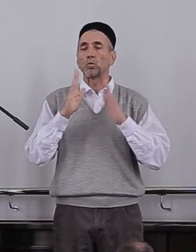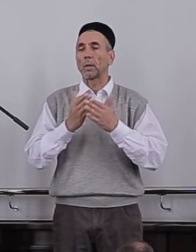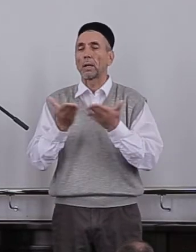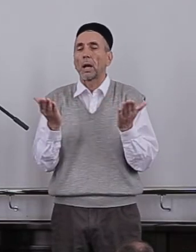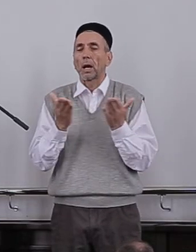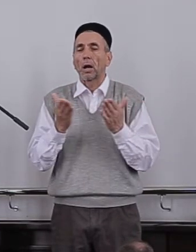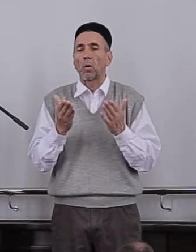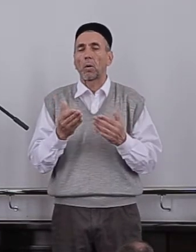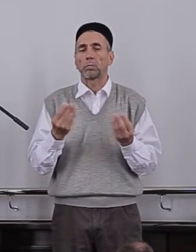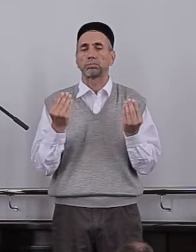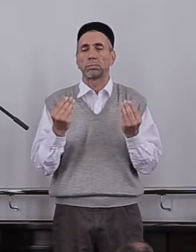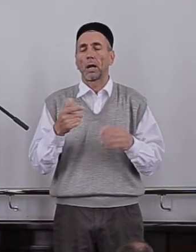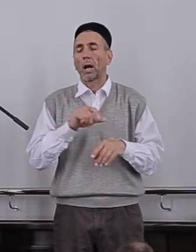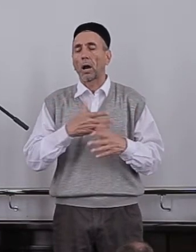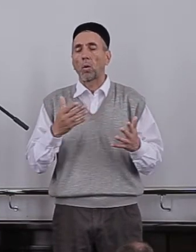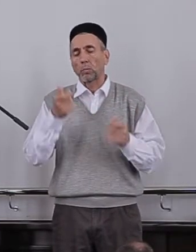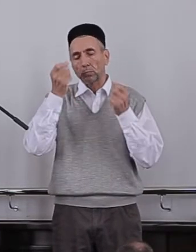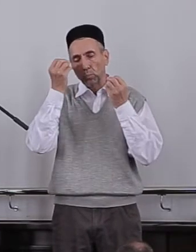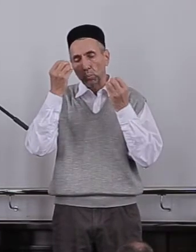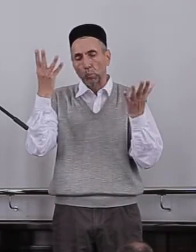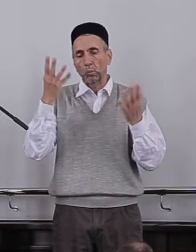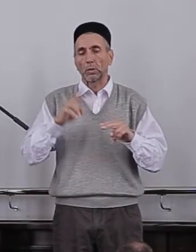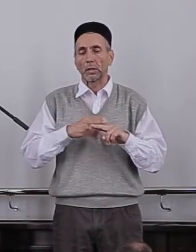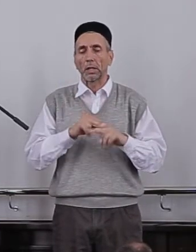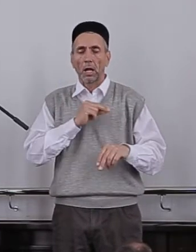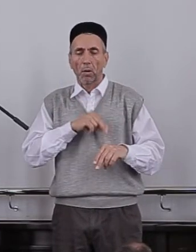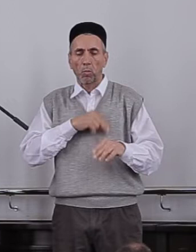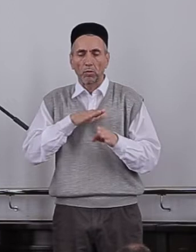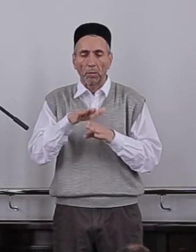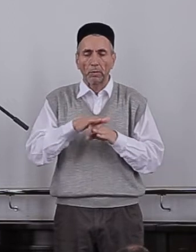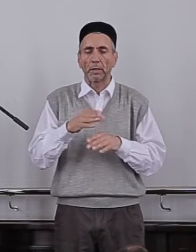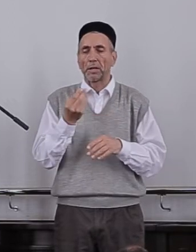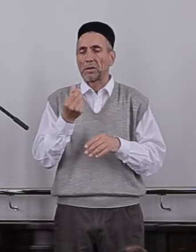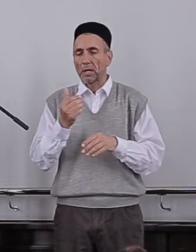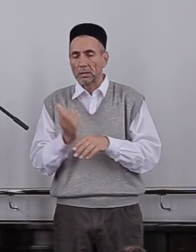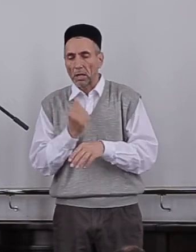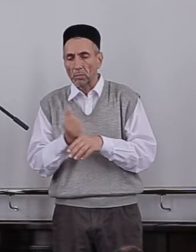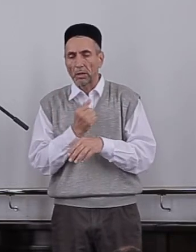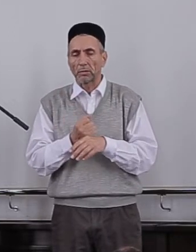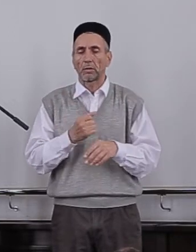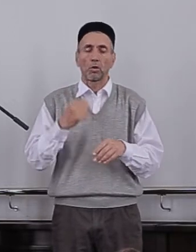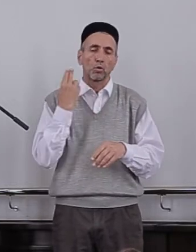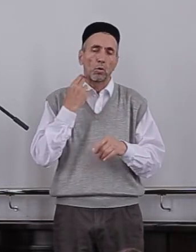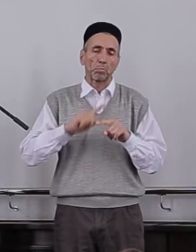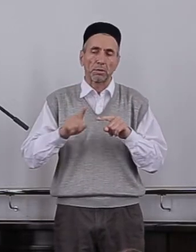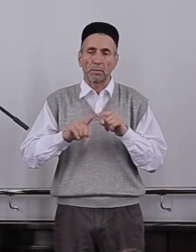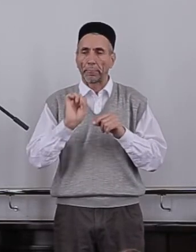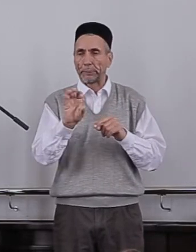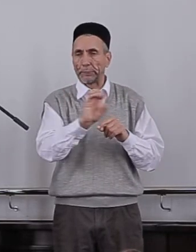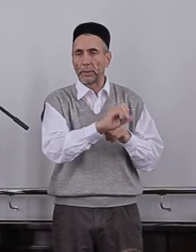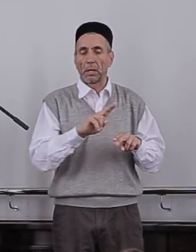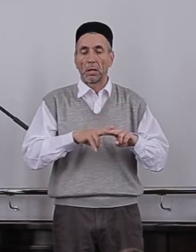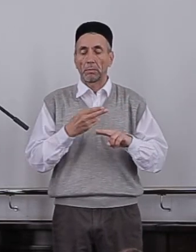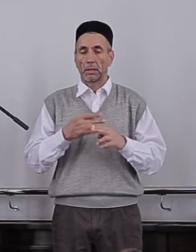нинди әдәпле, нинди ахиратлы, эшләрен дә яхшы эшлиләр, акчаларын вакытында кайтаралар дип, безнең инде